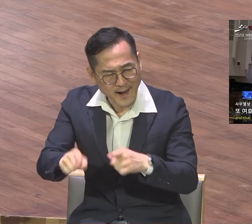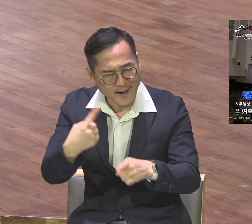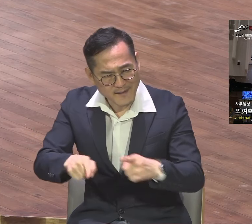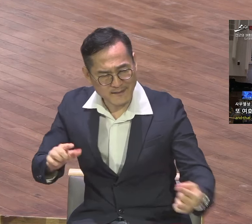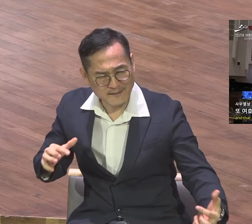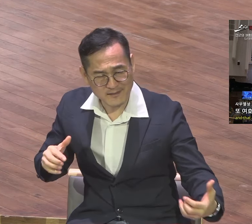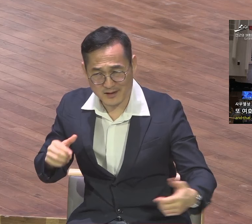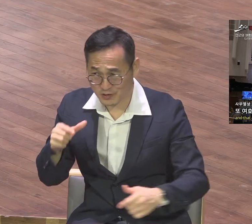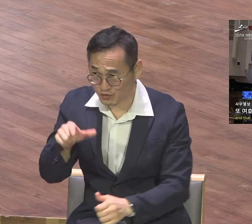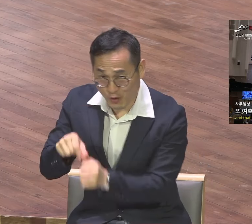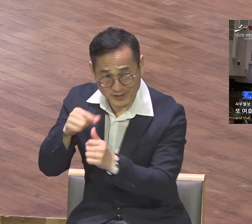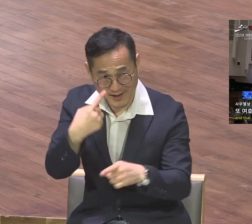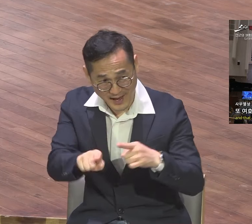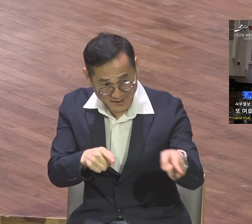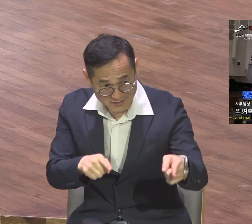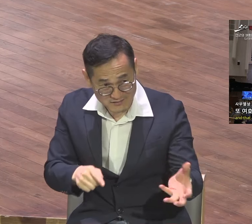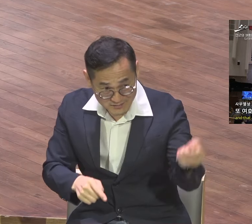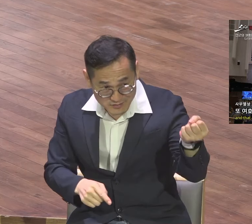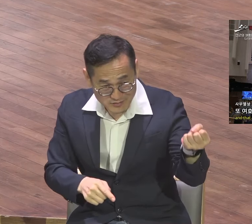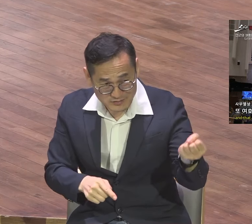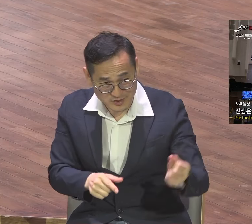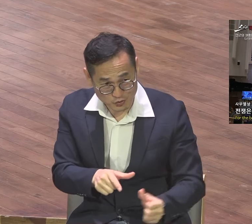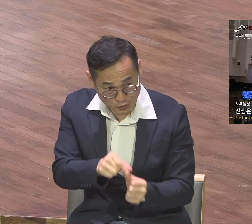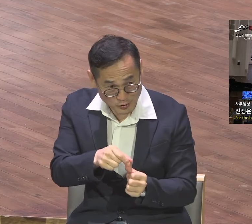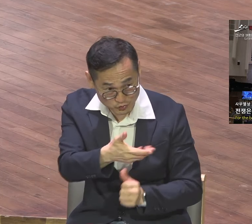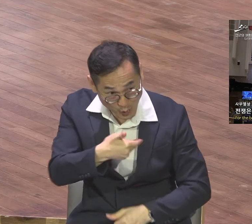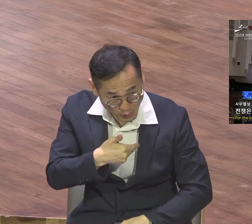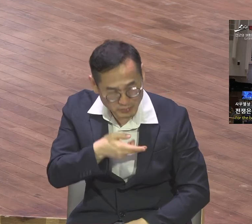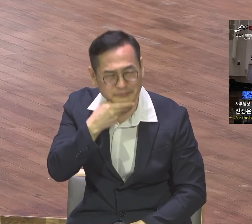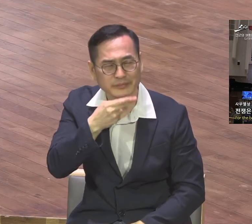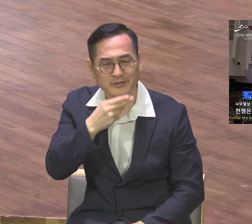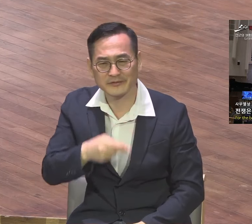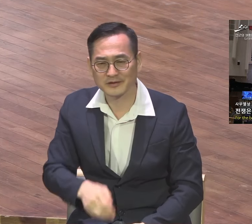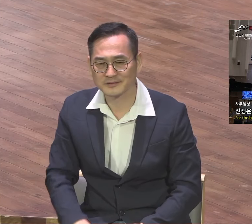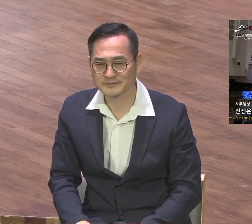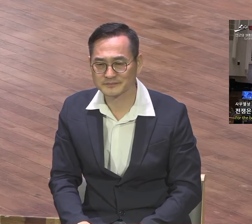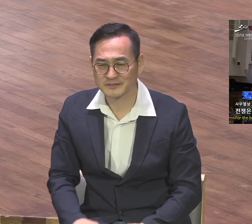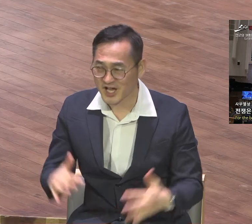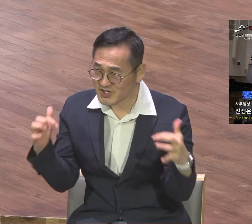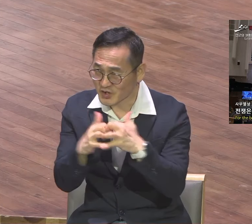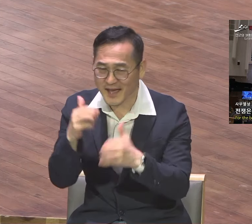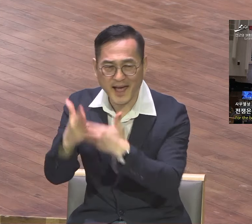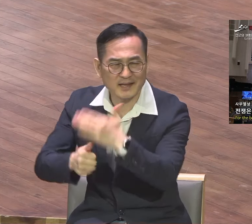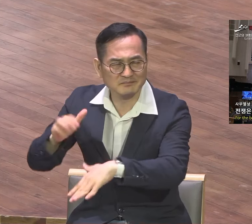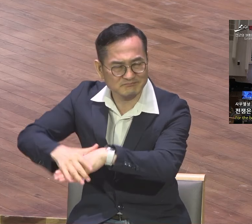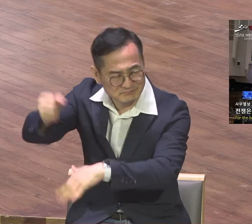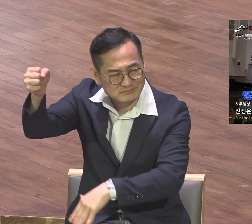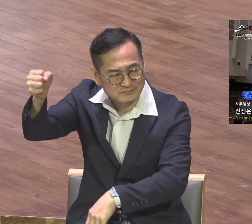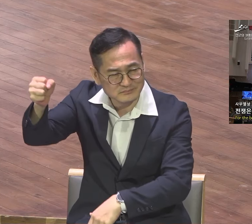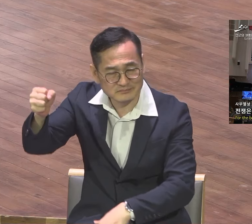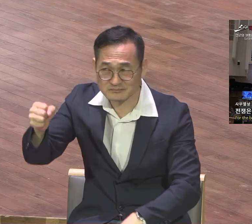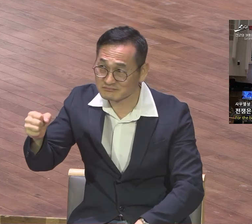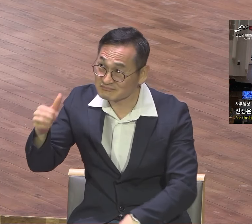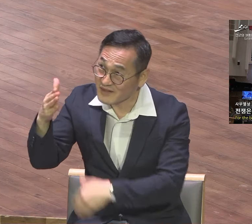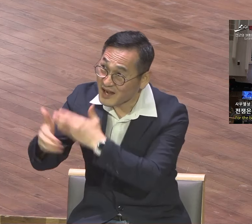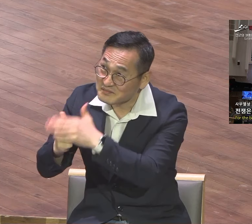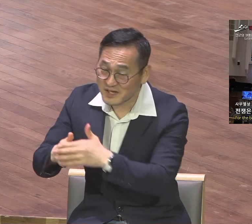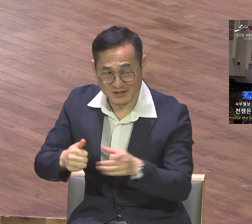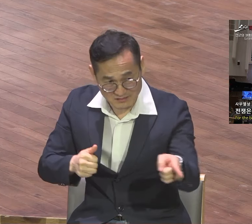창에 있지 아니함을 이 무리에게 알게 하리라. 전쟁은 여호와께 속한 것인즉 그가 너희를 우리